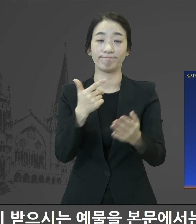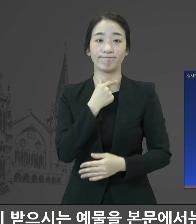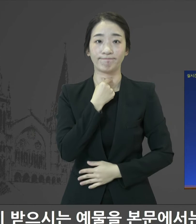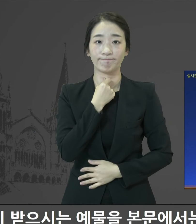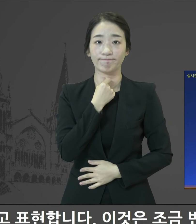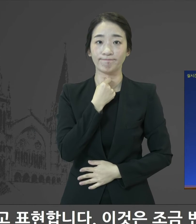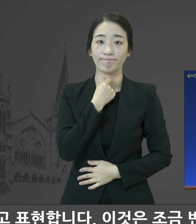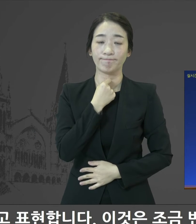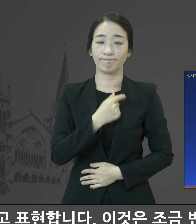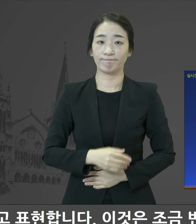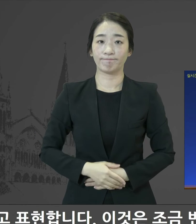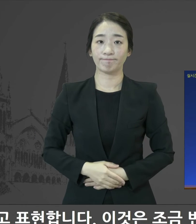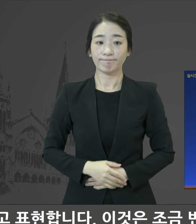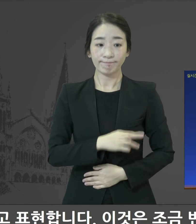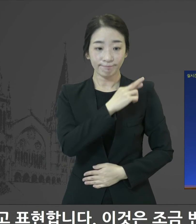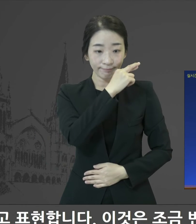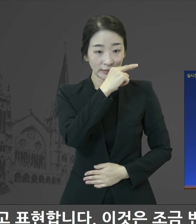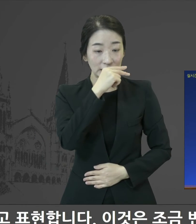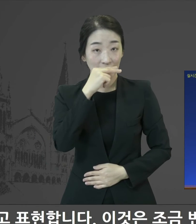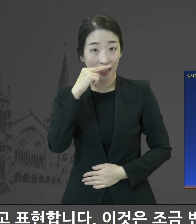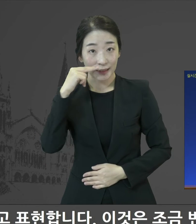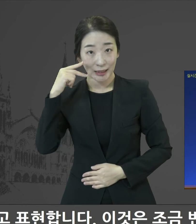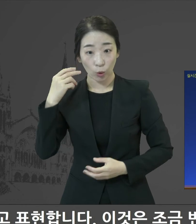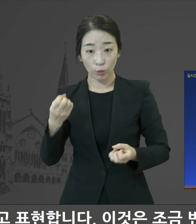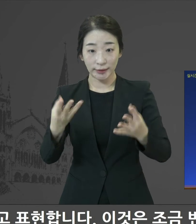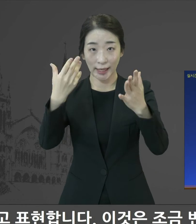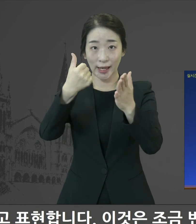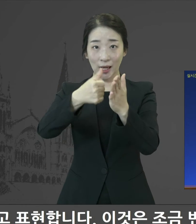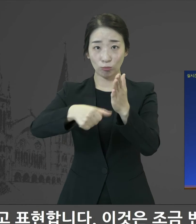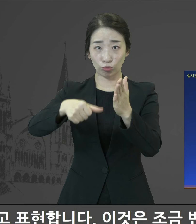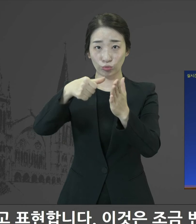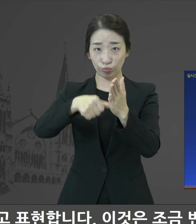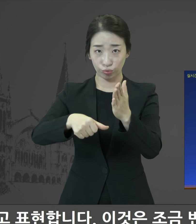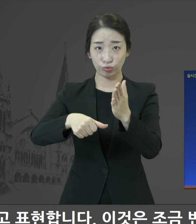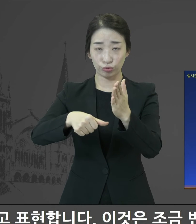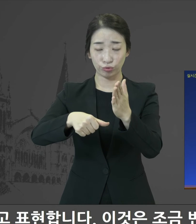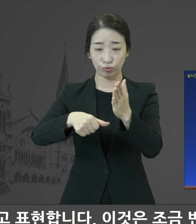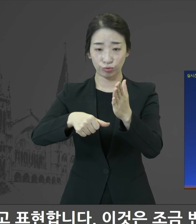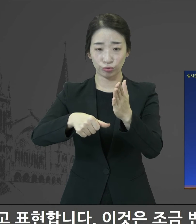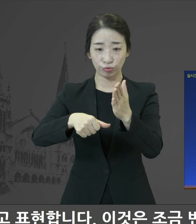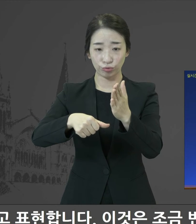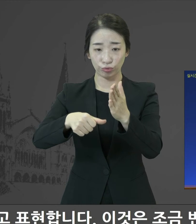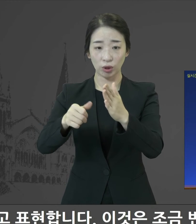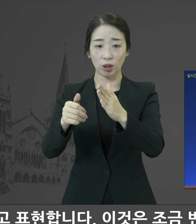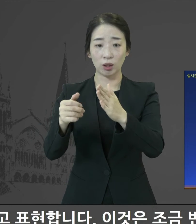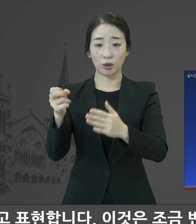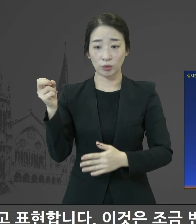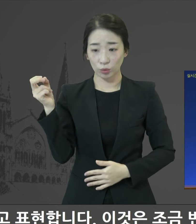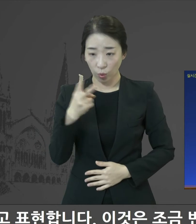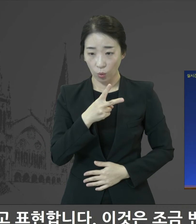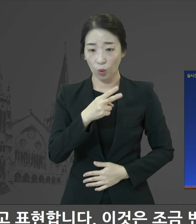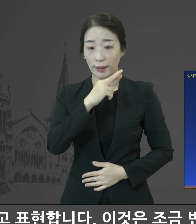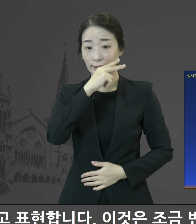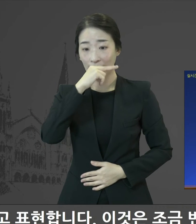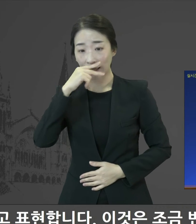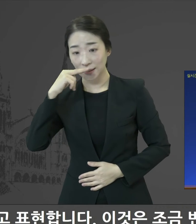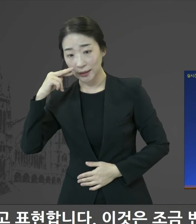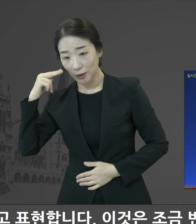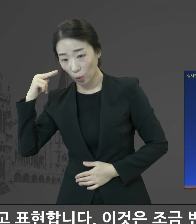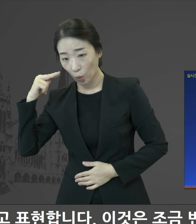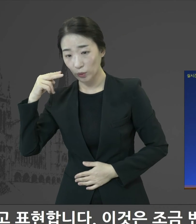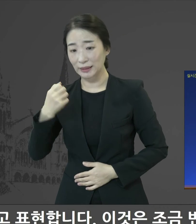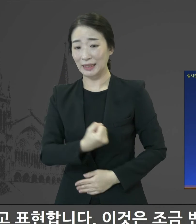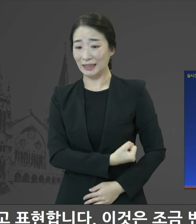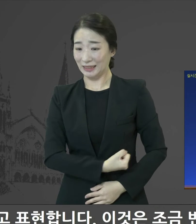좋겠는데, 향기로운 제물과 향기로운 희생 제물, 이런 뜻입니다. 향기로운 제물과